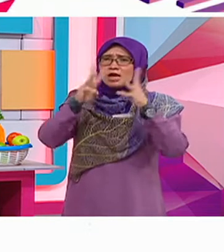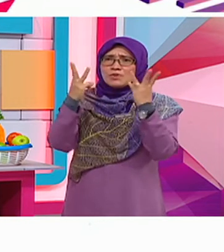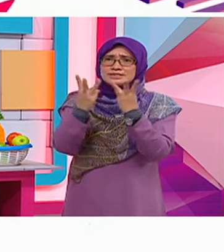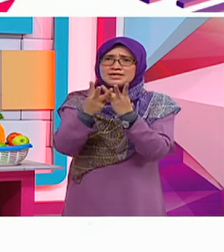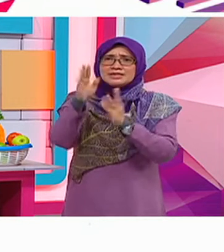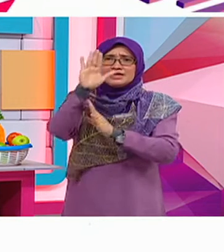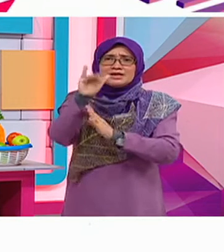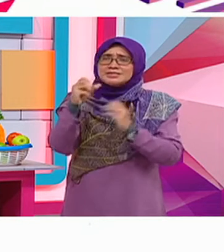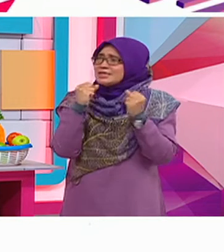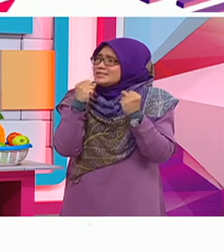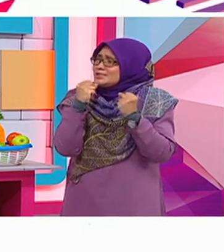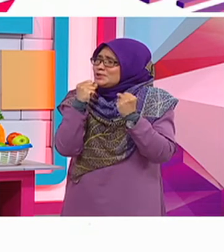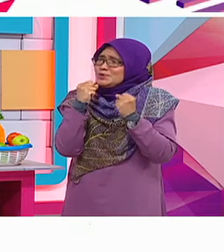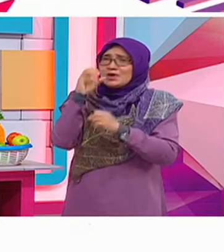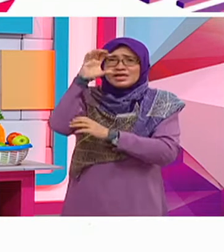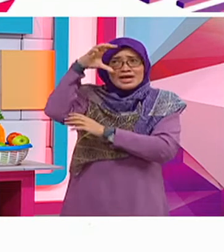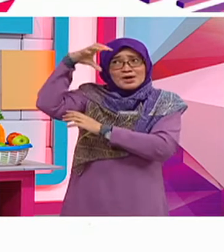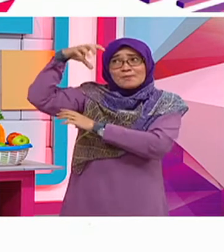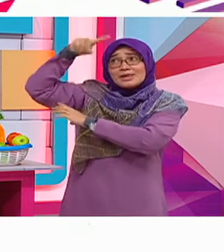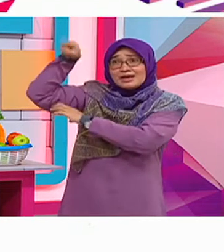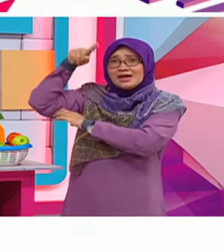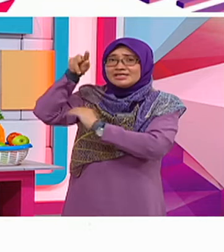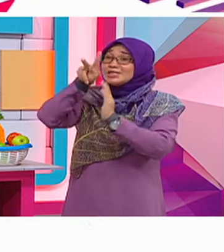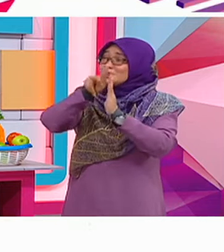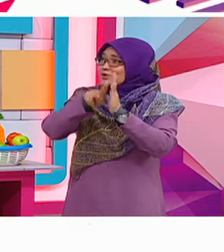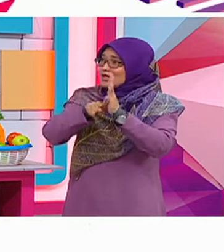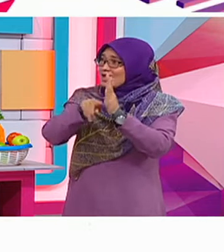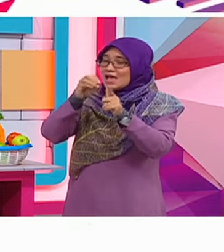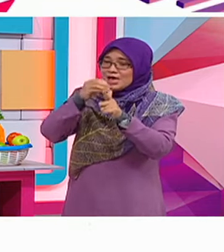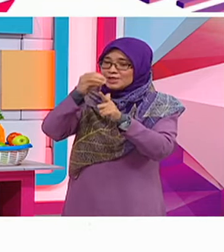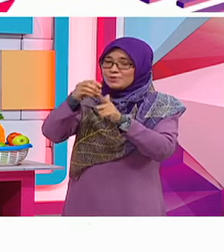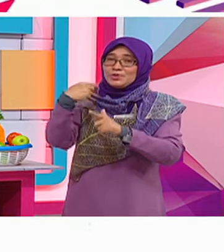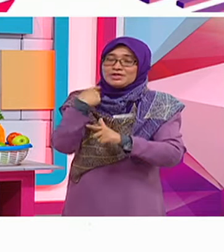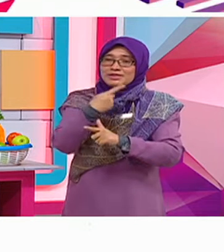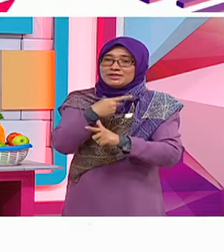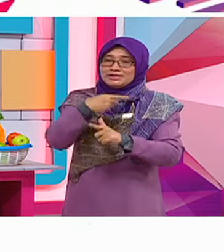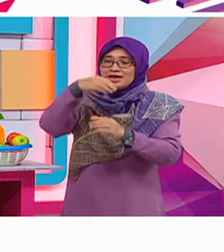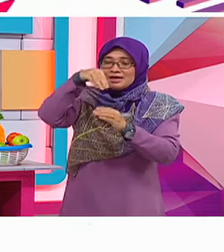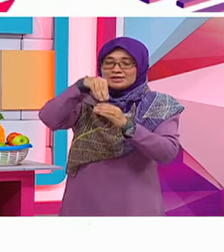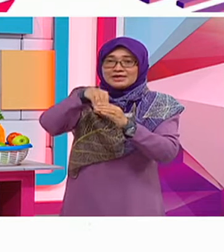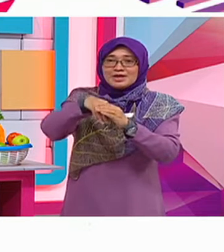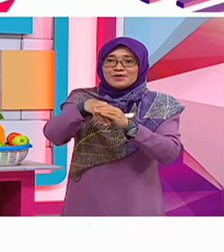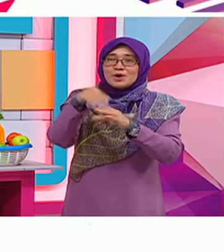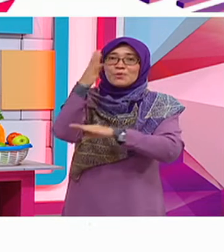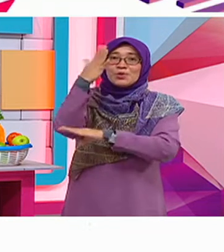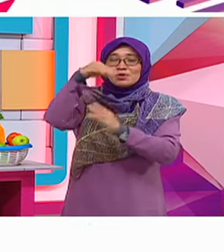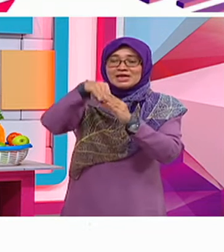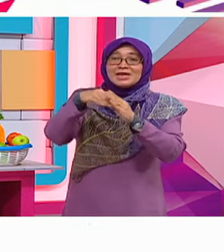kawasan yang yang sejuk yang mataharinya kurang ataupun kita tanam pokok dalam